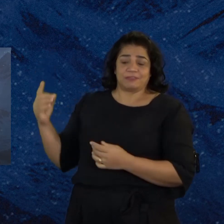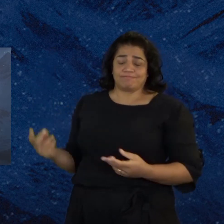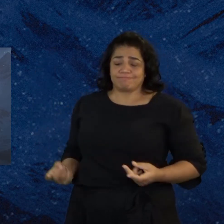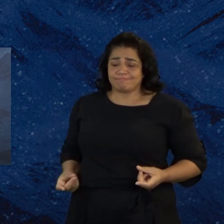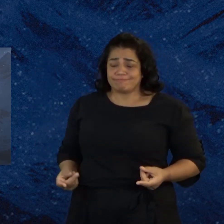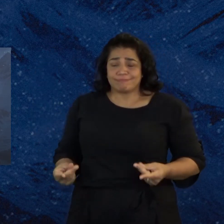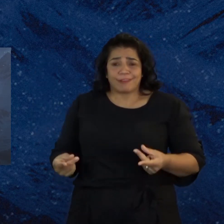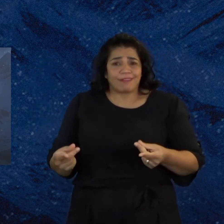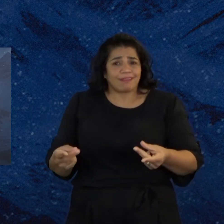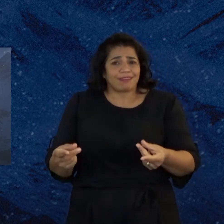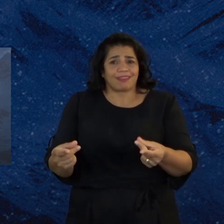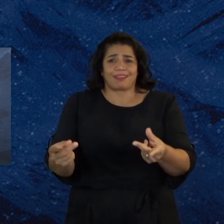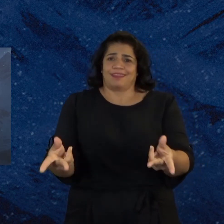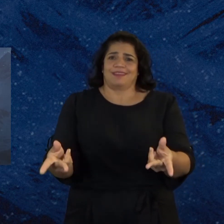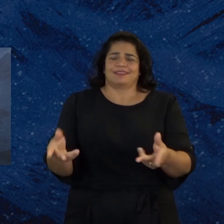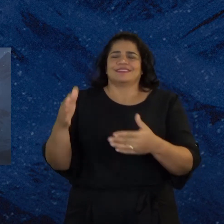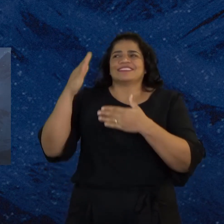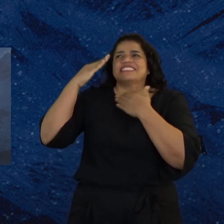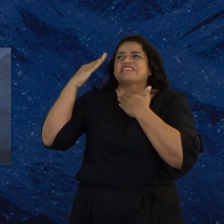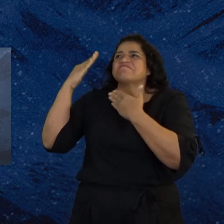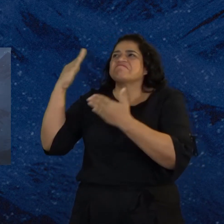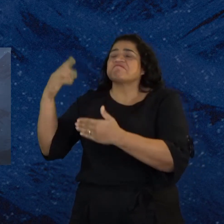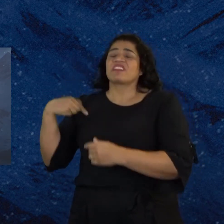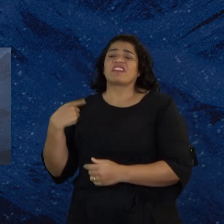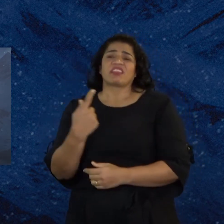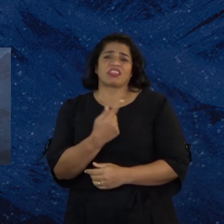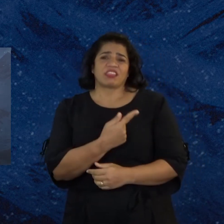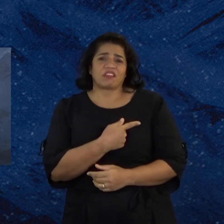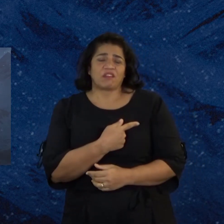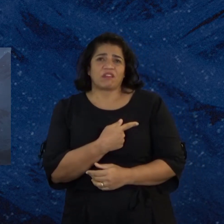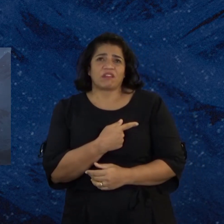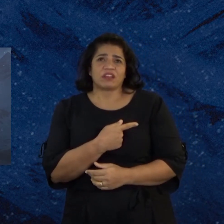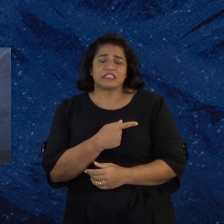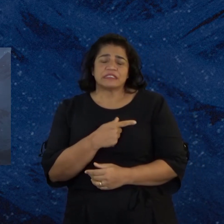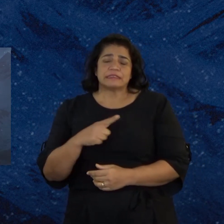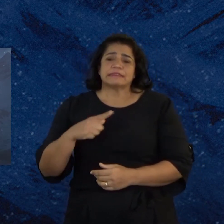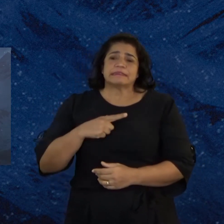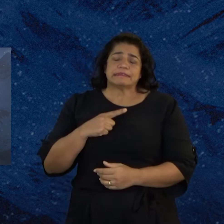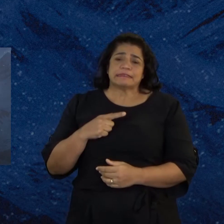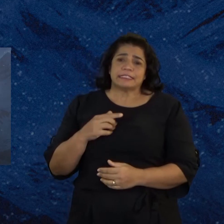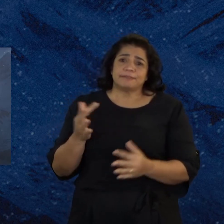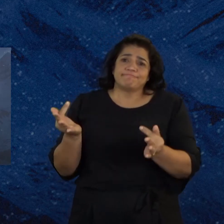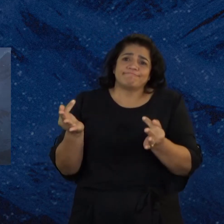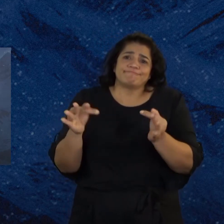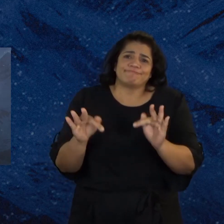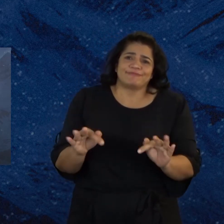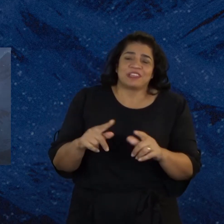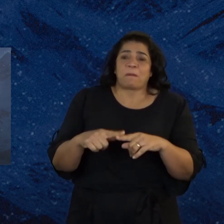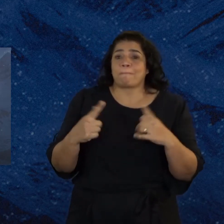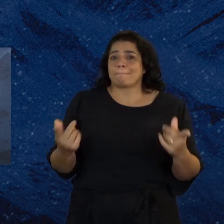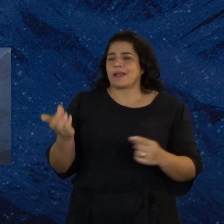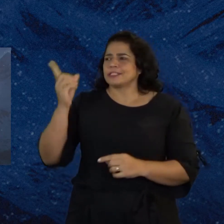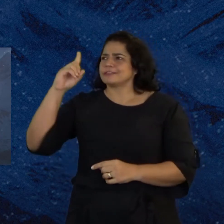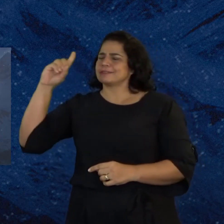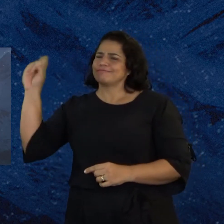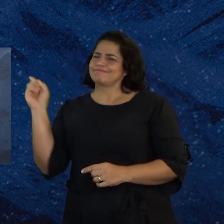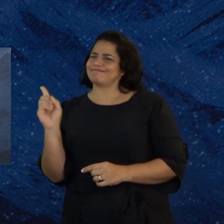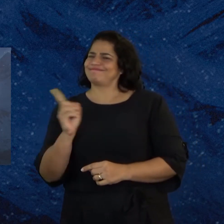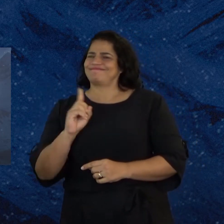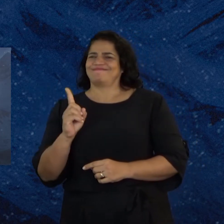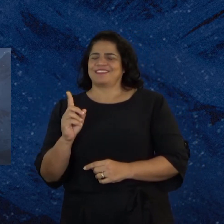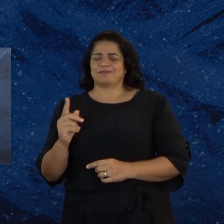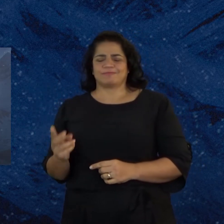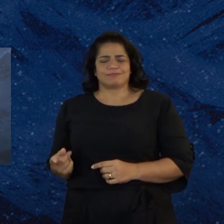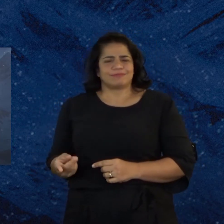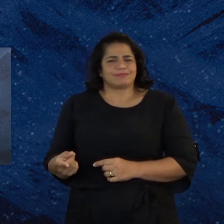Deus. Ele é eterno. Nós somos finitos. O nosso Deus é eterno. Olha isso. Ele